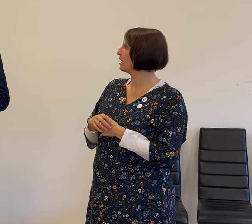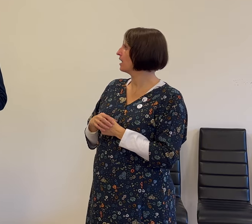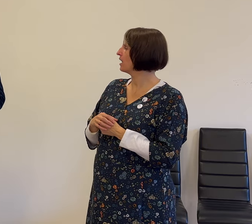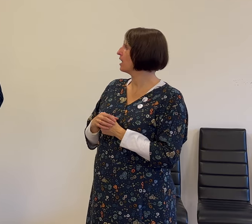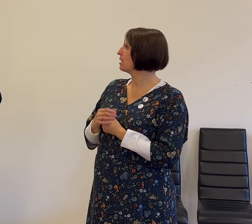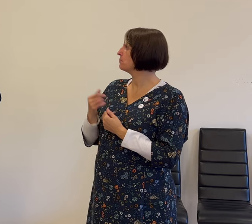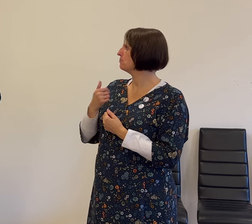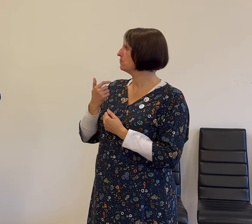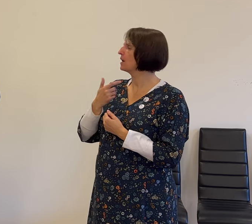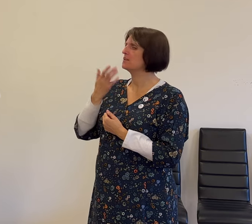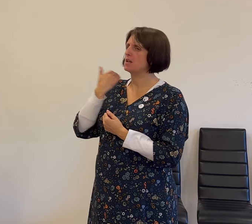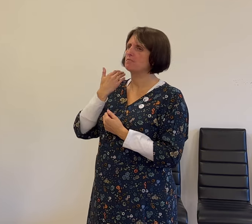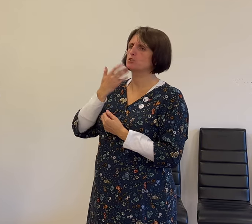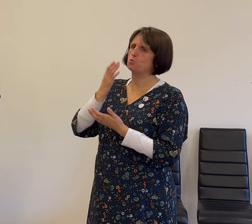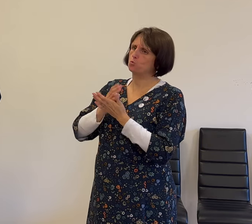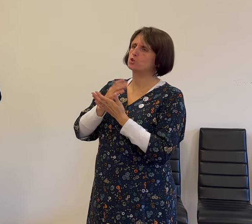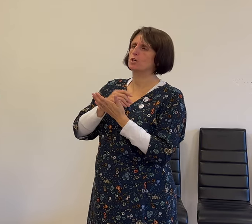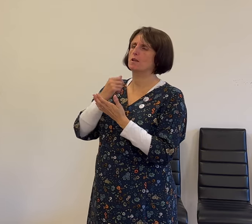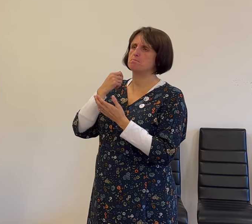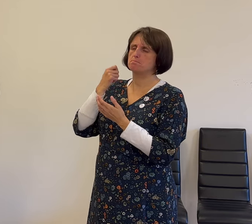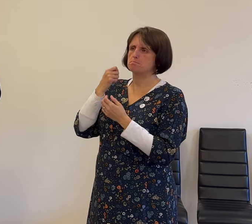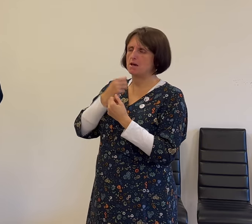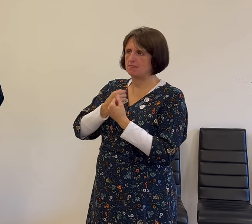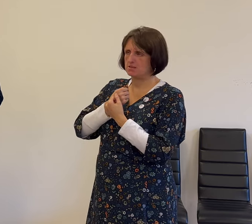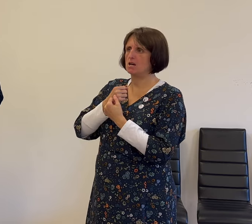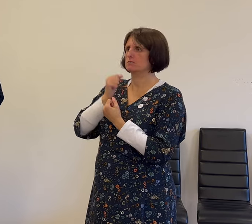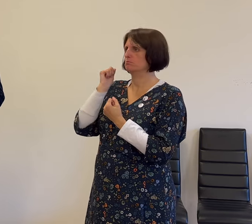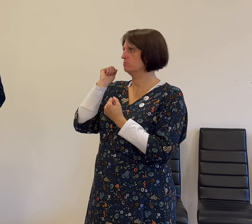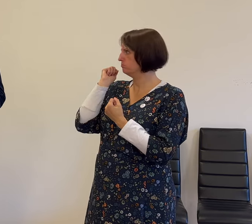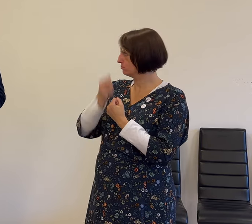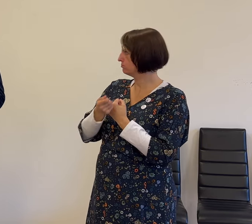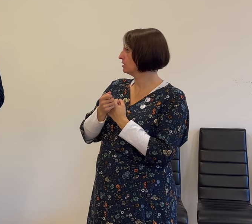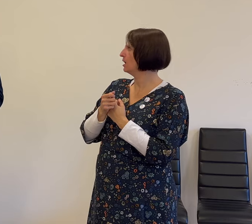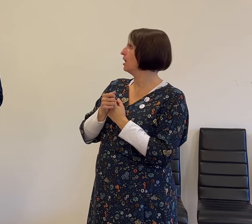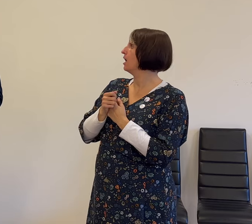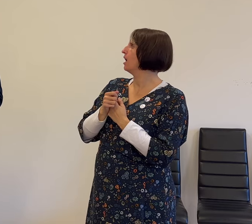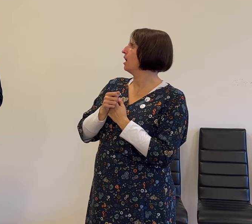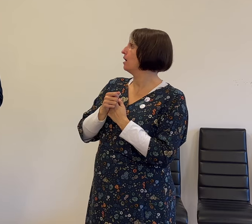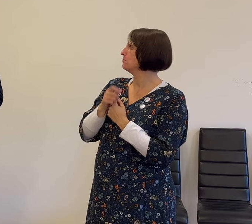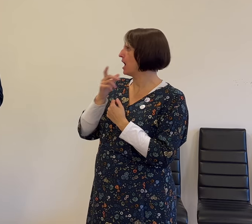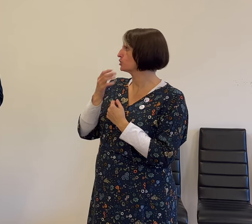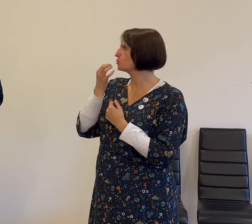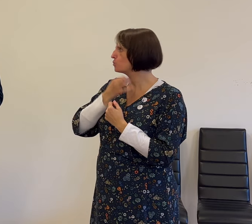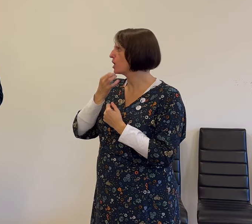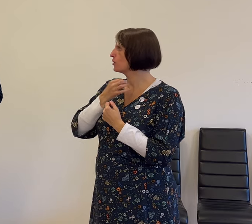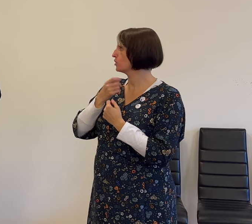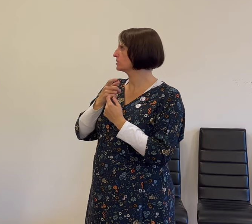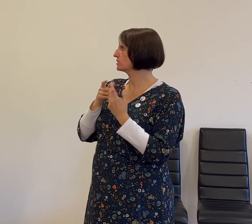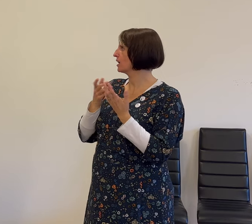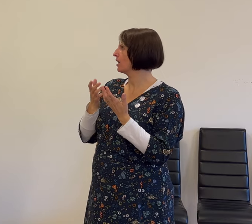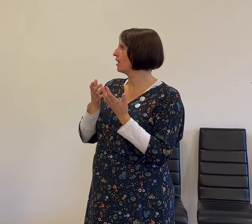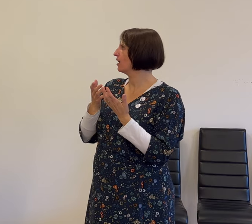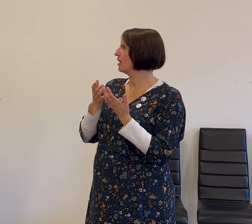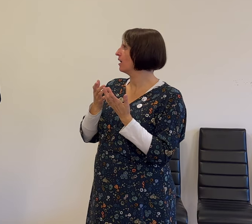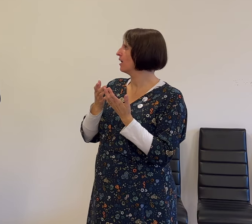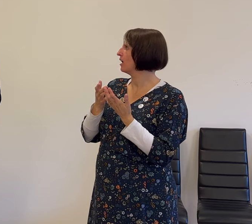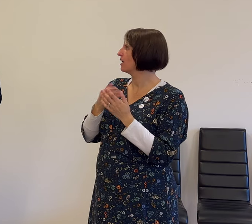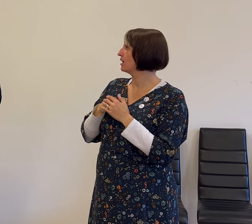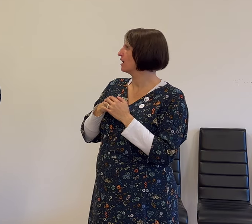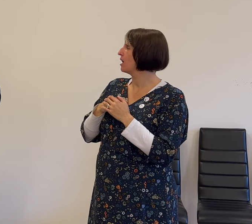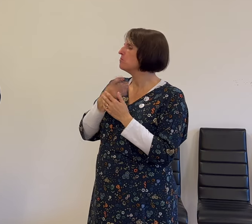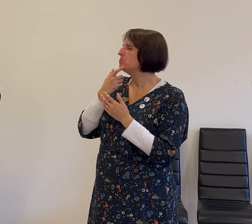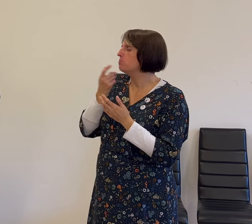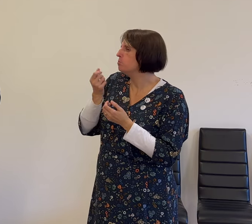medvěda. To nejsou jako drobné šelmy, které tam někde umlátíte klackem. A on si s nima očividně